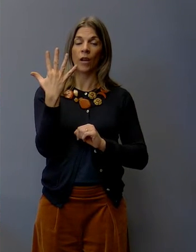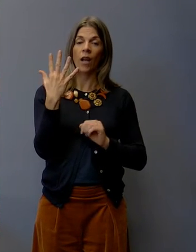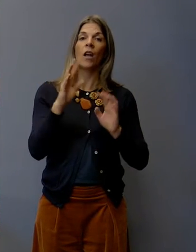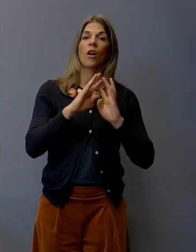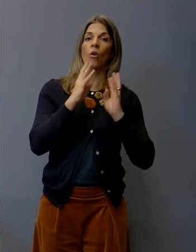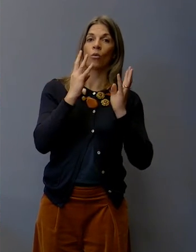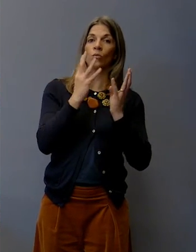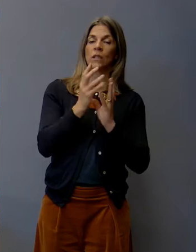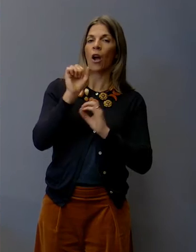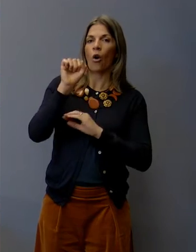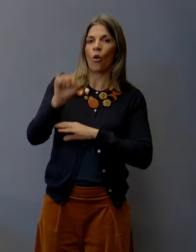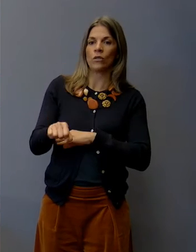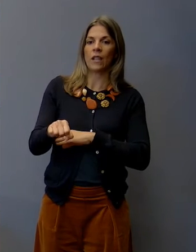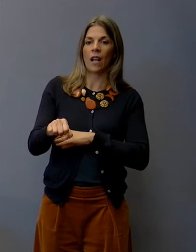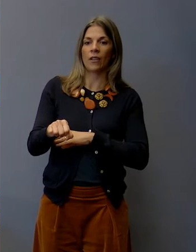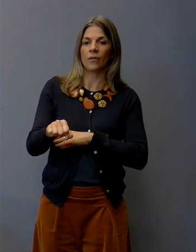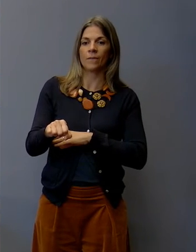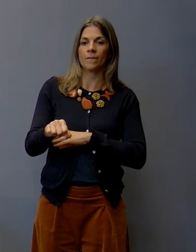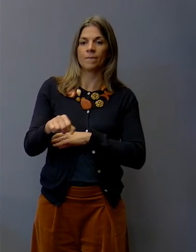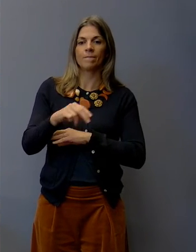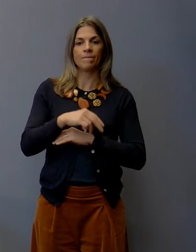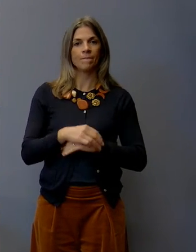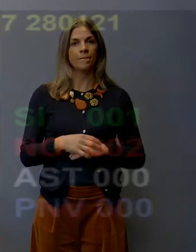della giunta si vota